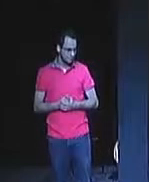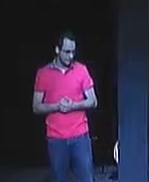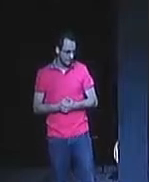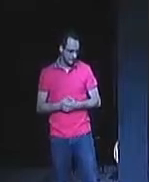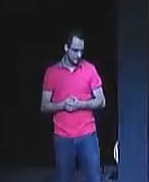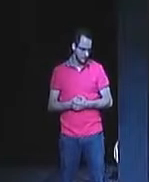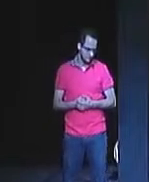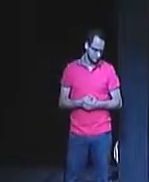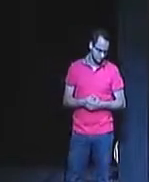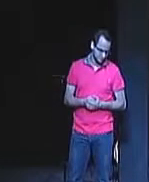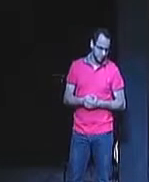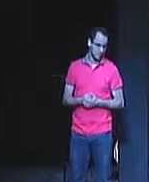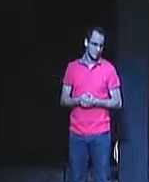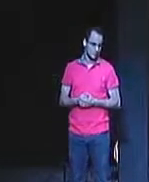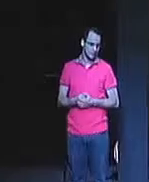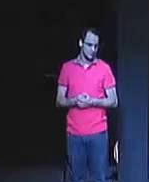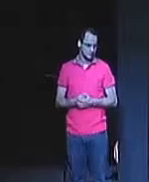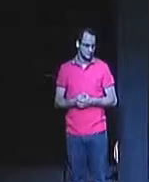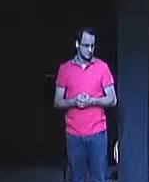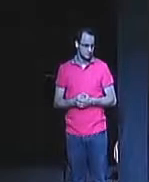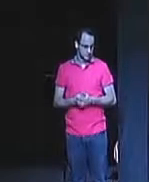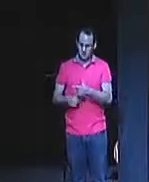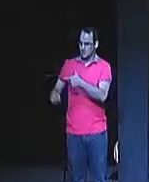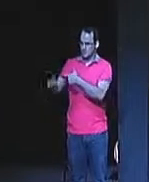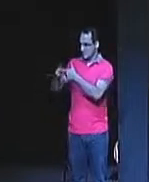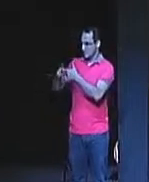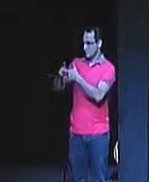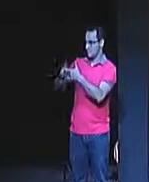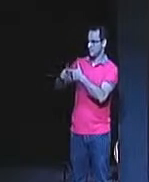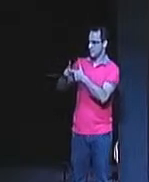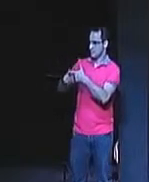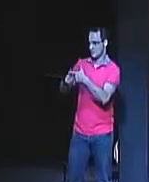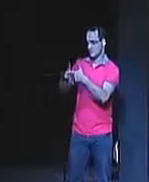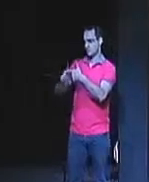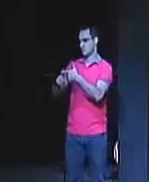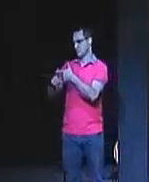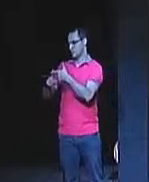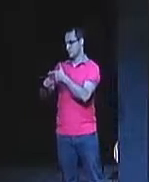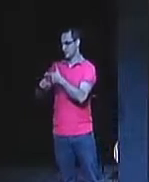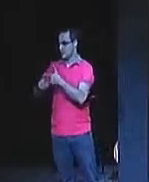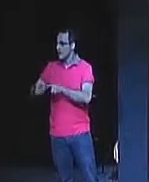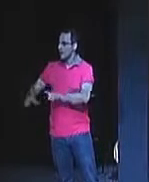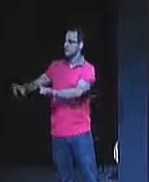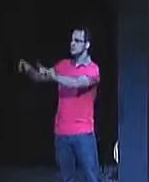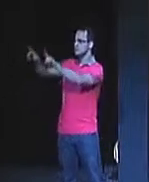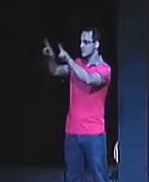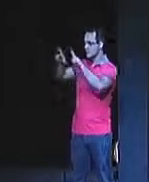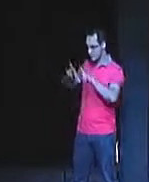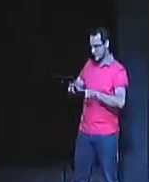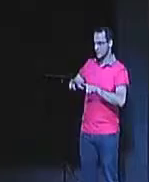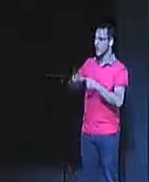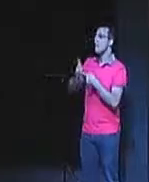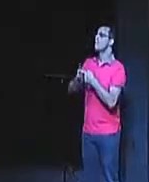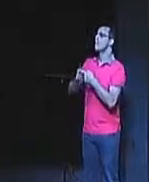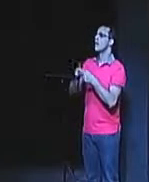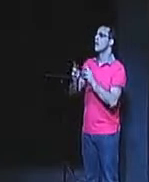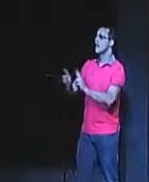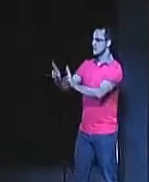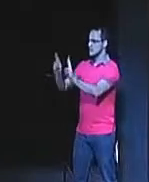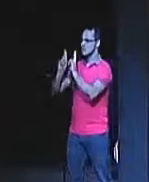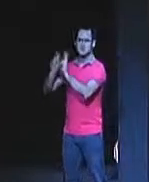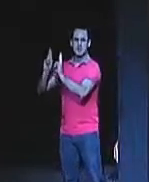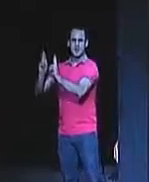fala de um segundo certificado segundo o documento que a palavra de deus nos garante porque eu posso ter esperança quando